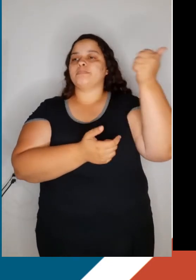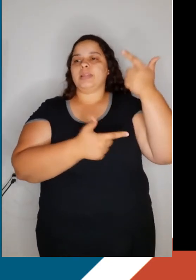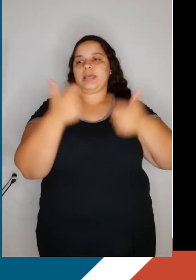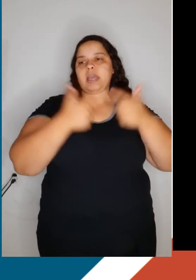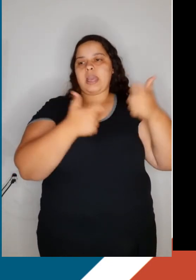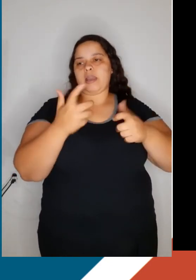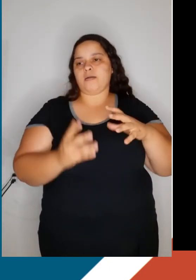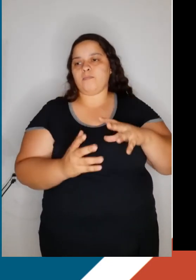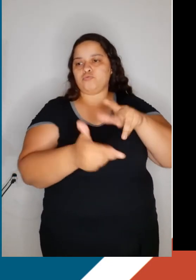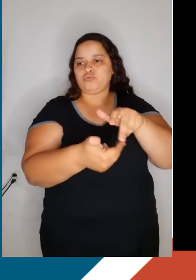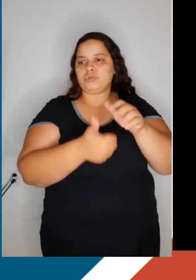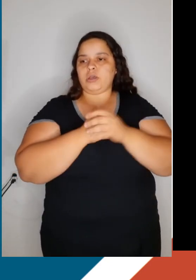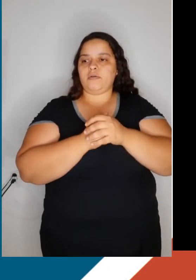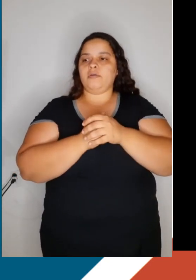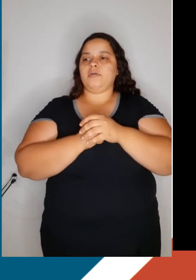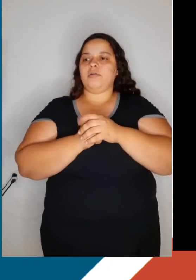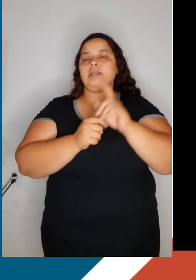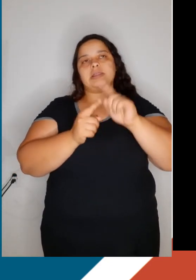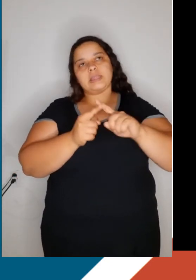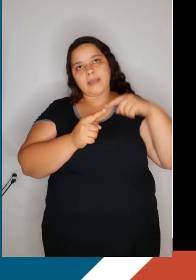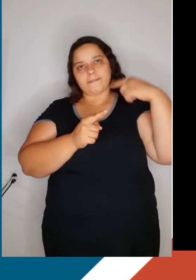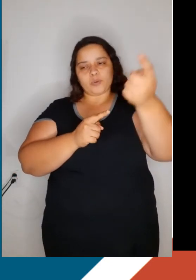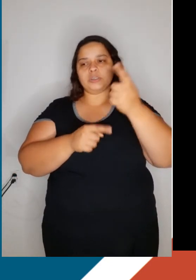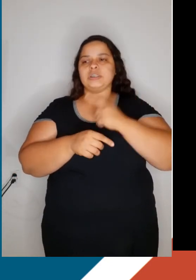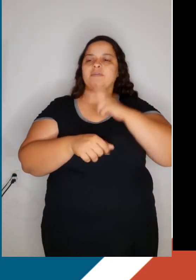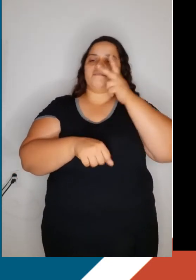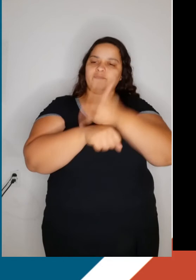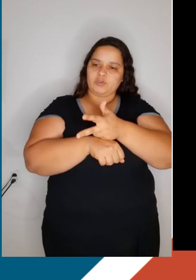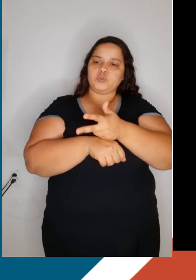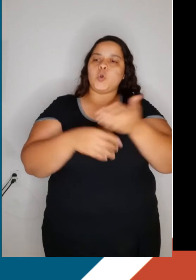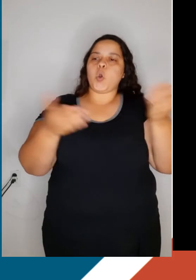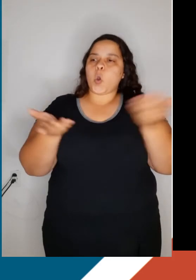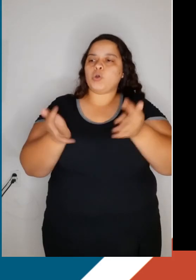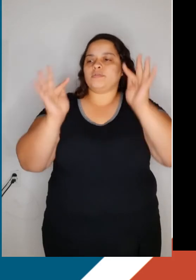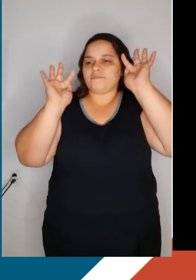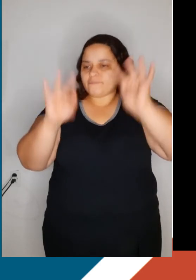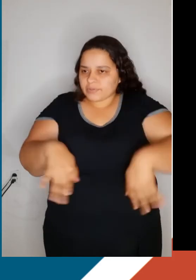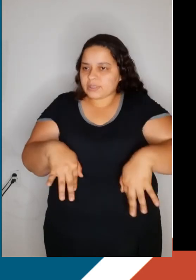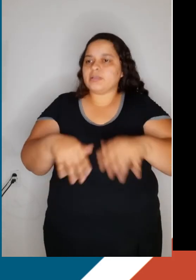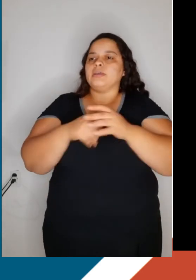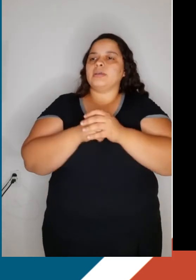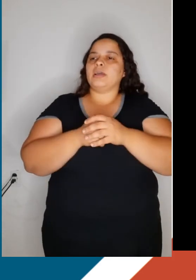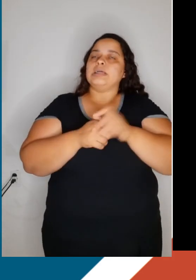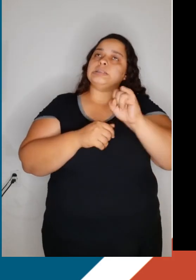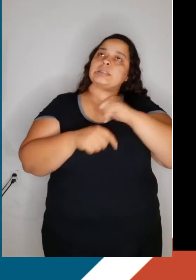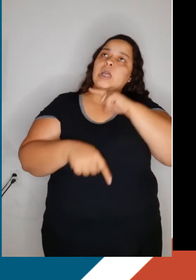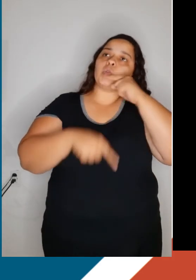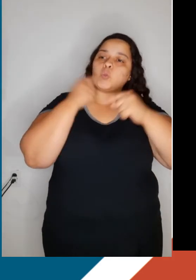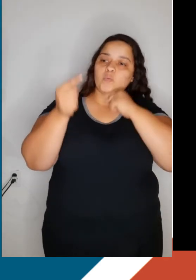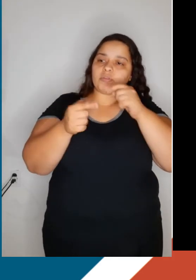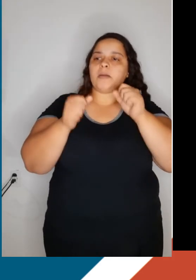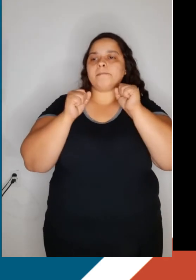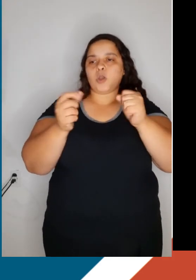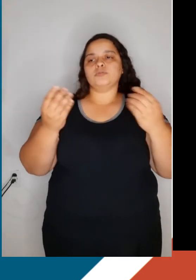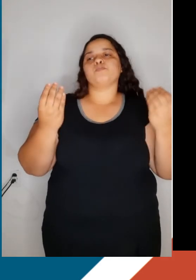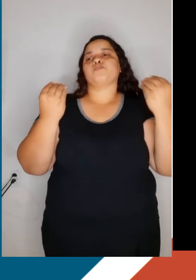Sobre a Primeira Guerra Mundial, a gente vai apresentar num próximo vídeo. Então a nossa aula hoje fica por aqui. Qualquer dúvida vocês podem